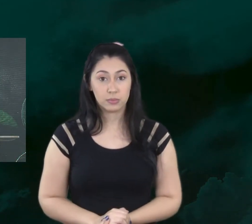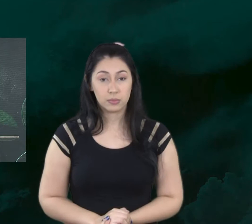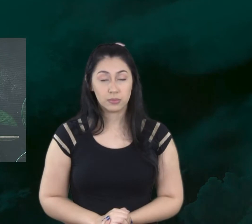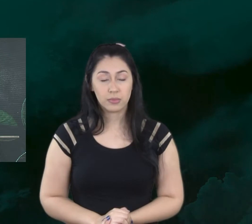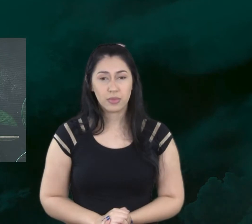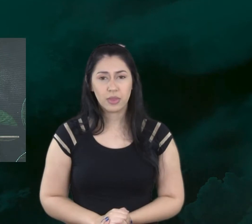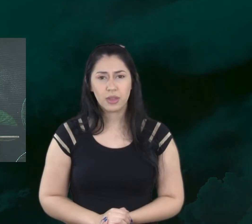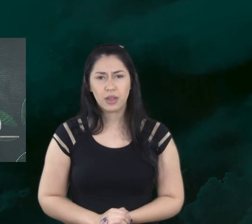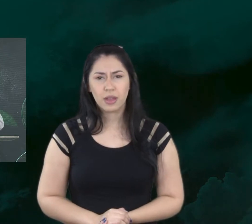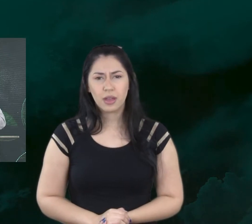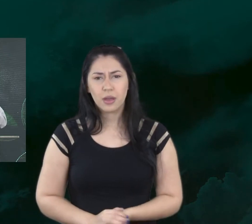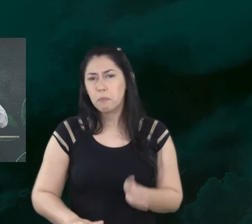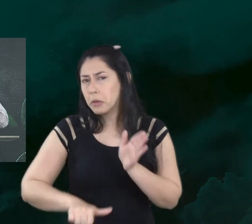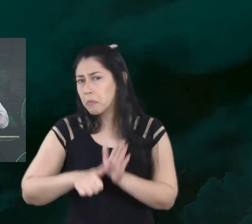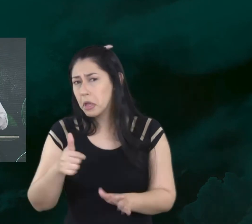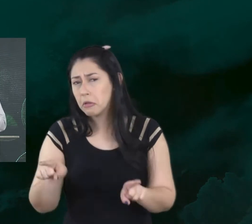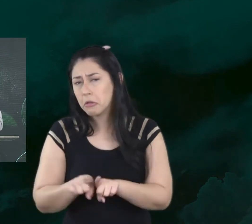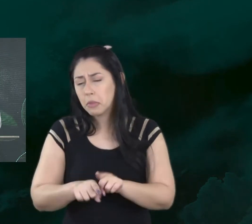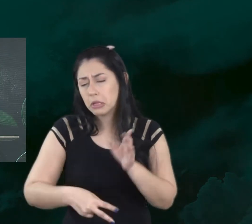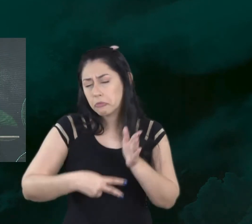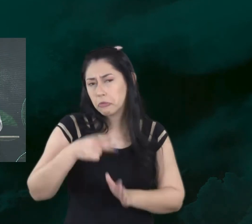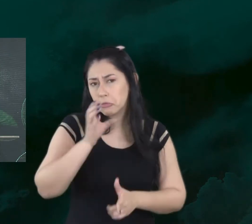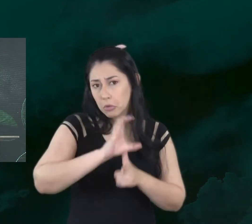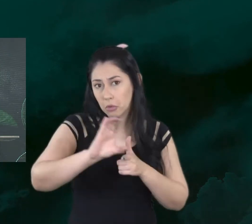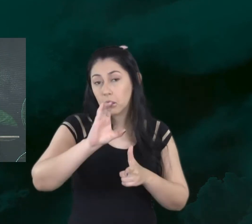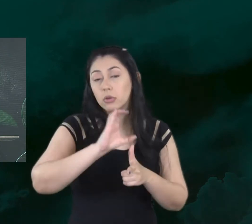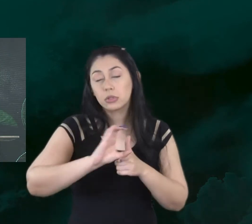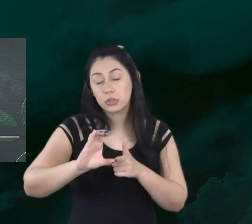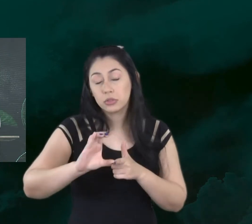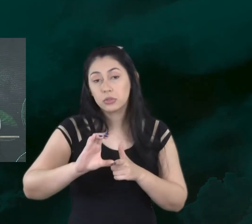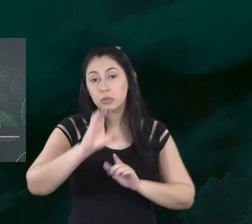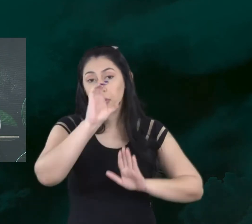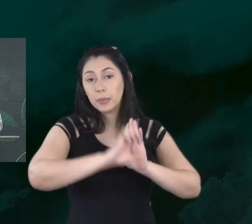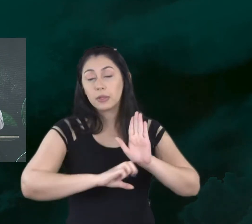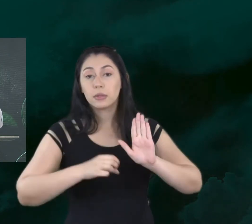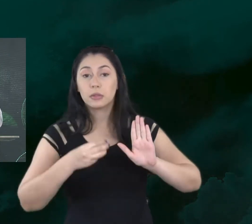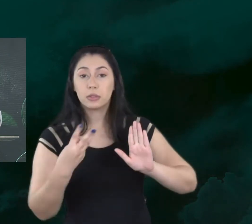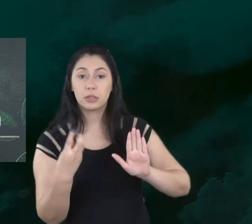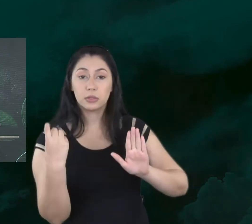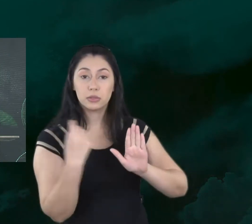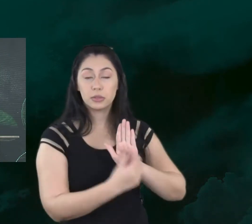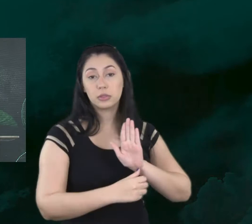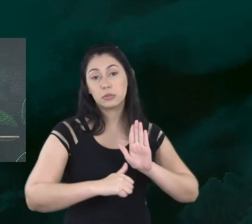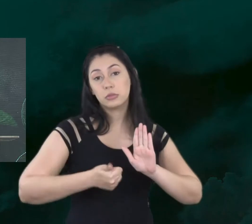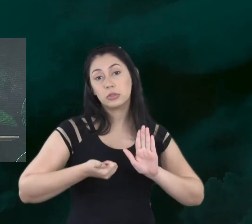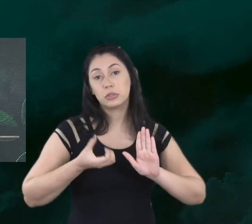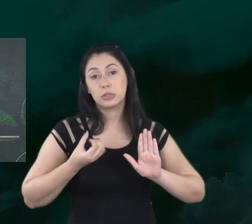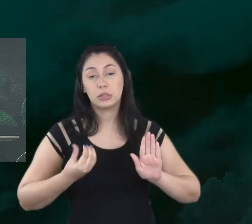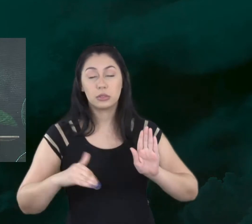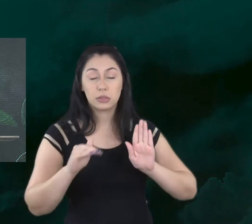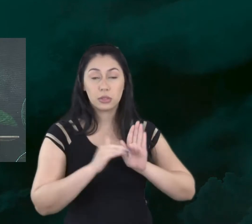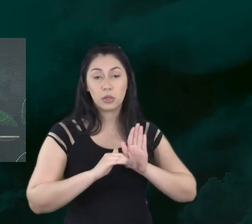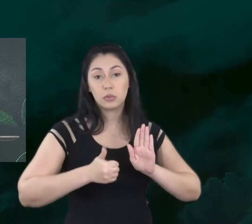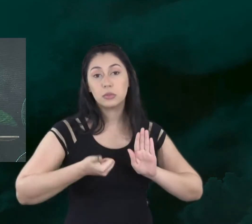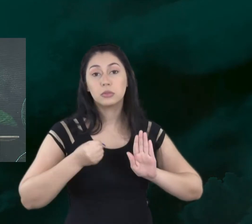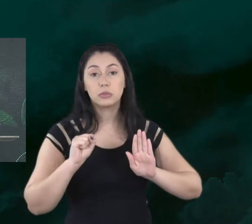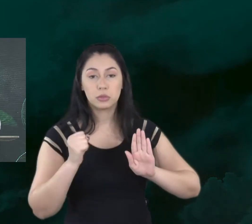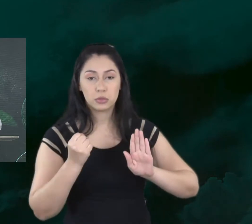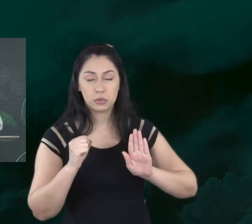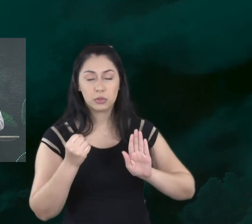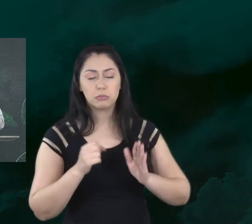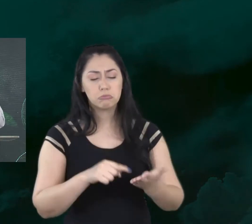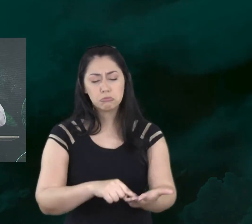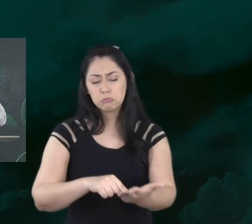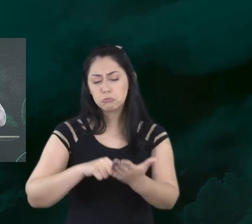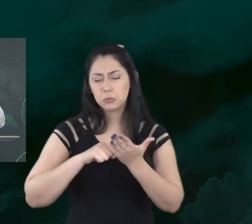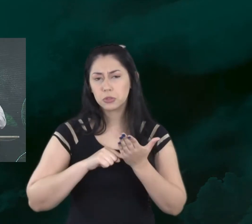2 Coríntios, e também nos levou até 2 Coríntios 3, 16, né, e 18, nos mostrou